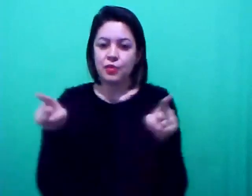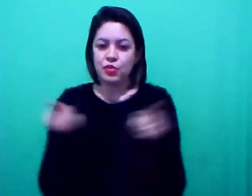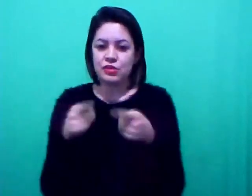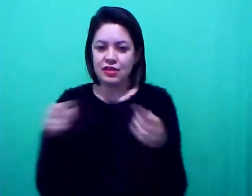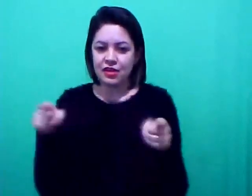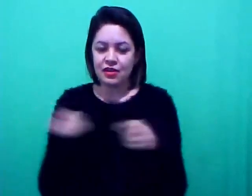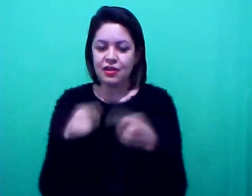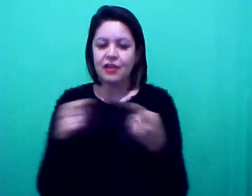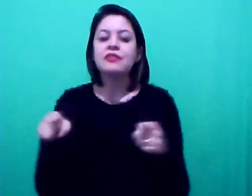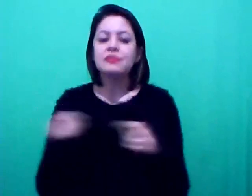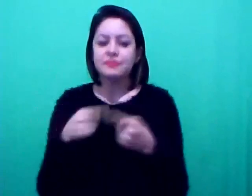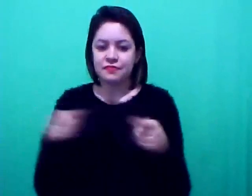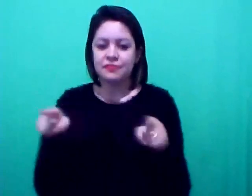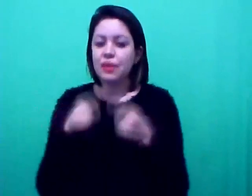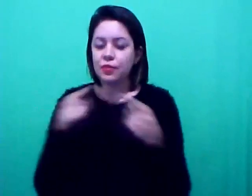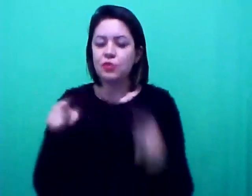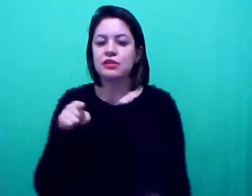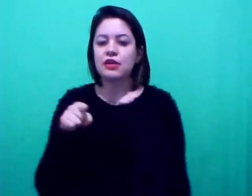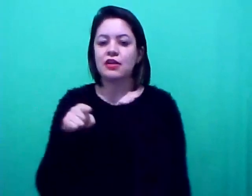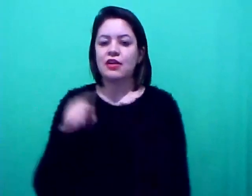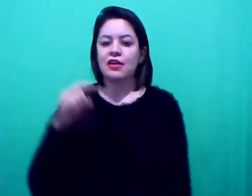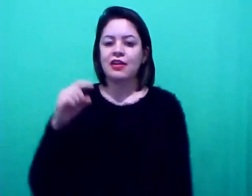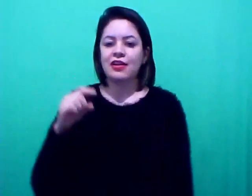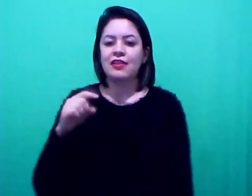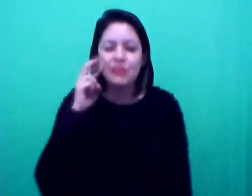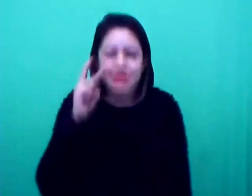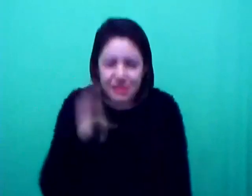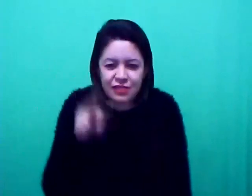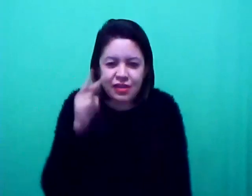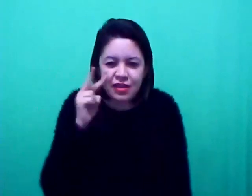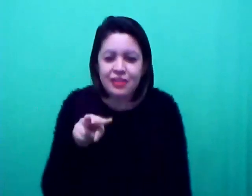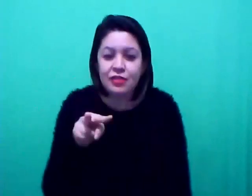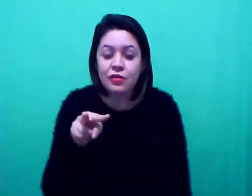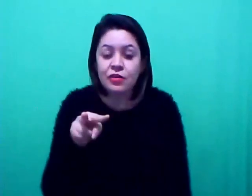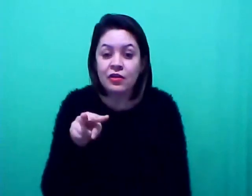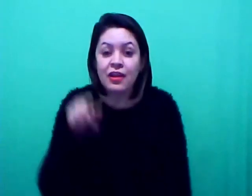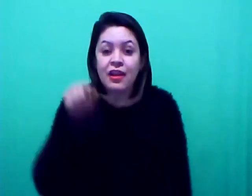As análises sobre as músicas para vocês, já coloquei alguns materiais. Vocês conseguiram